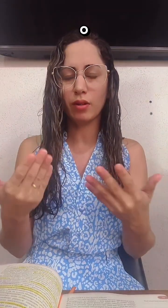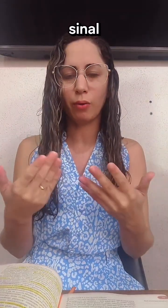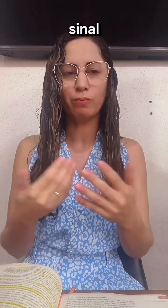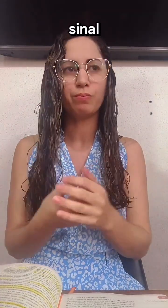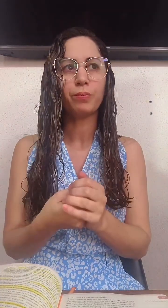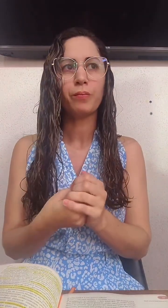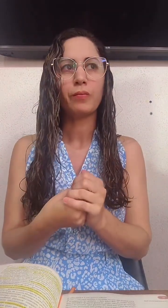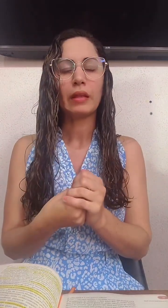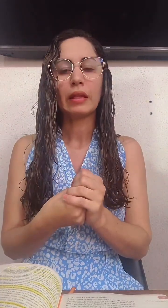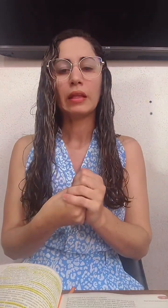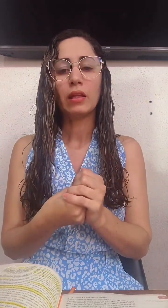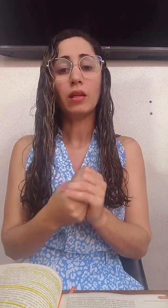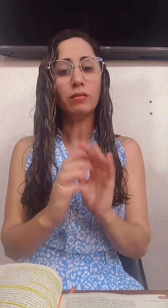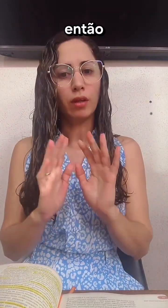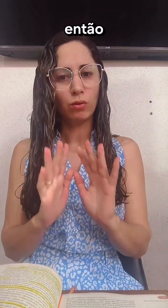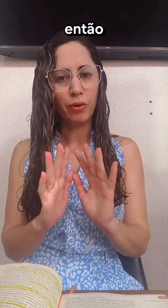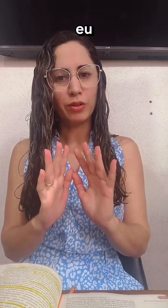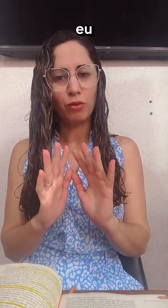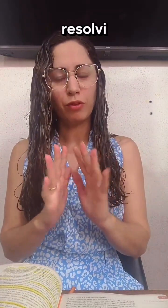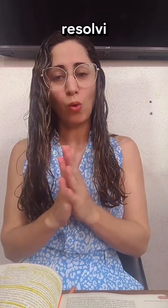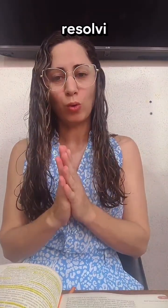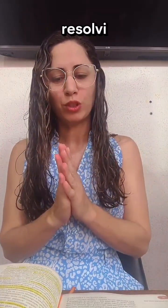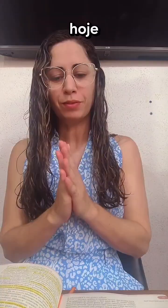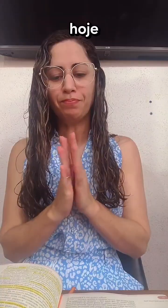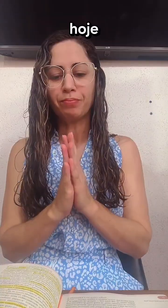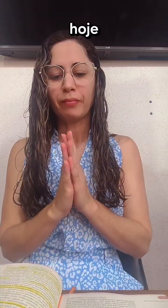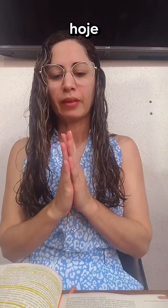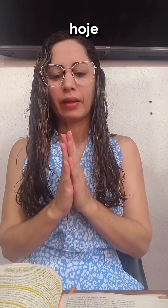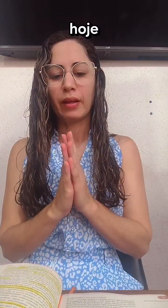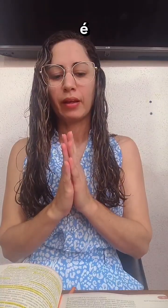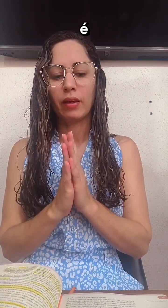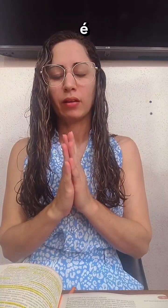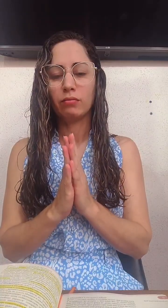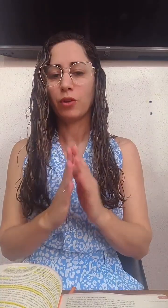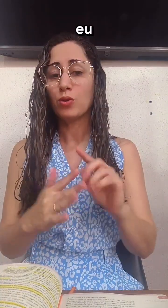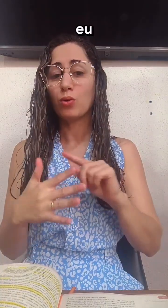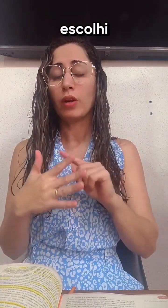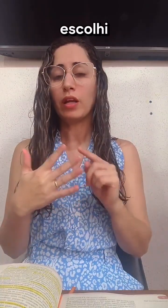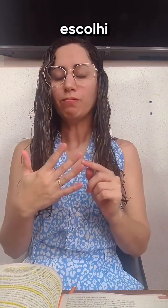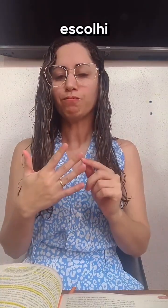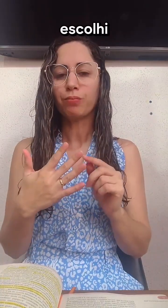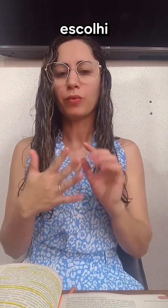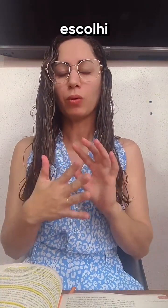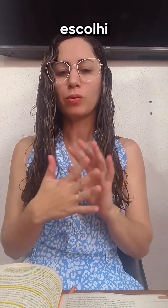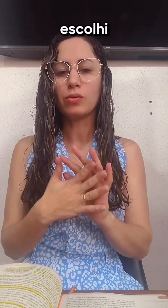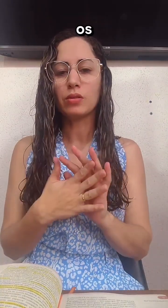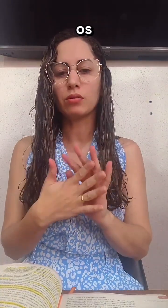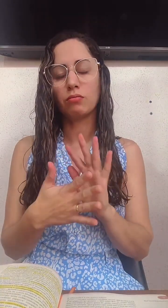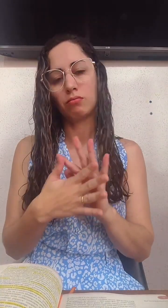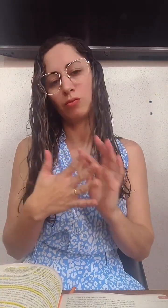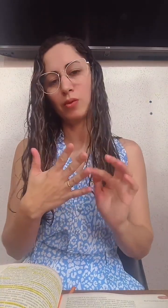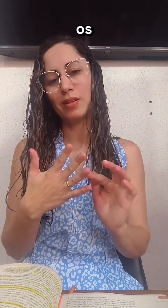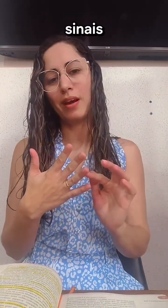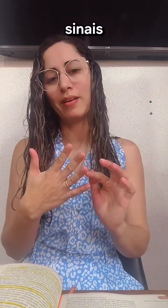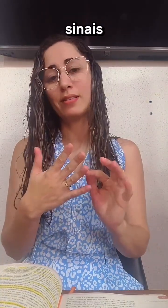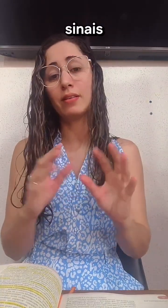sinal. Então, eu resolvi hoje, eu escolhi os sinais que